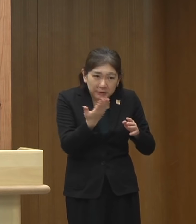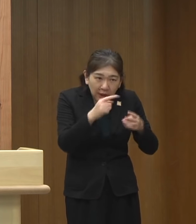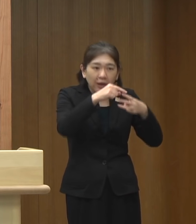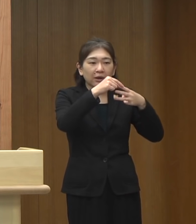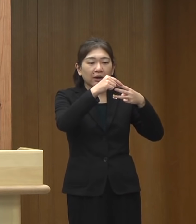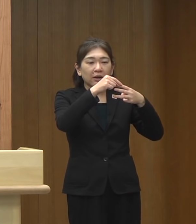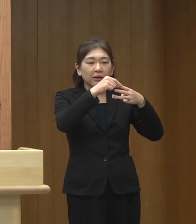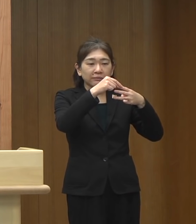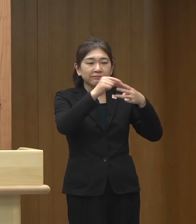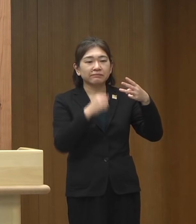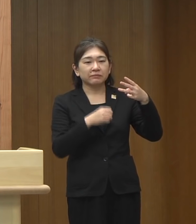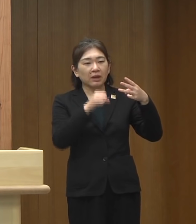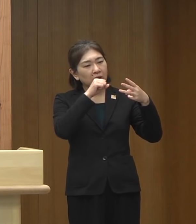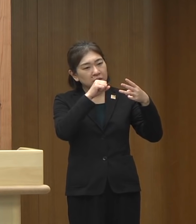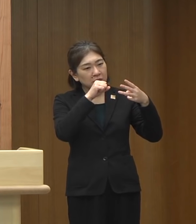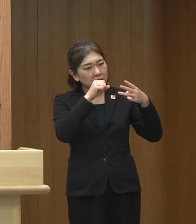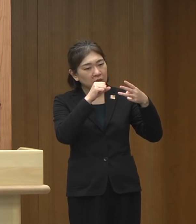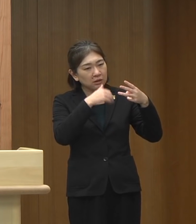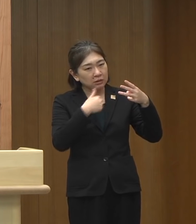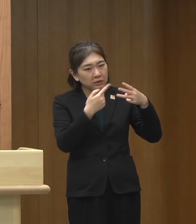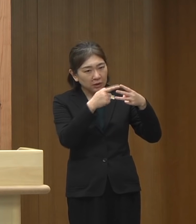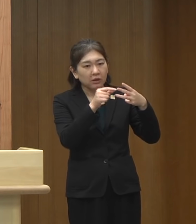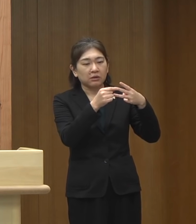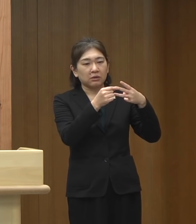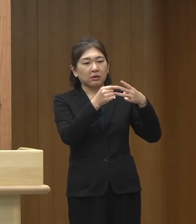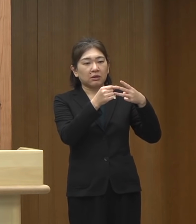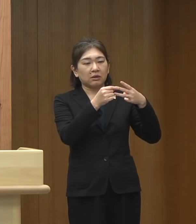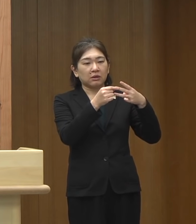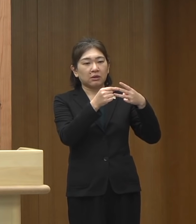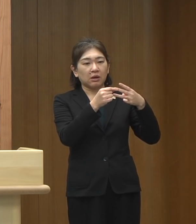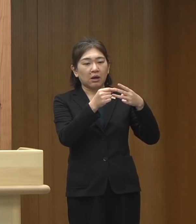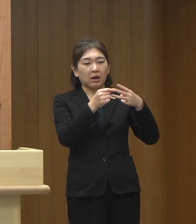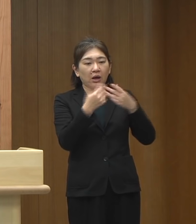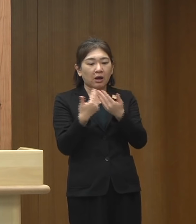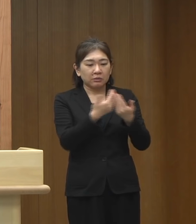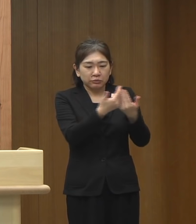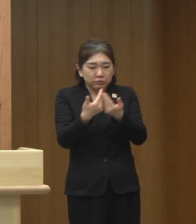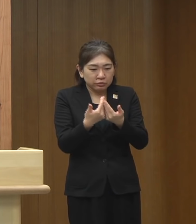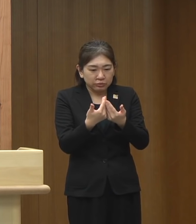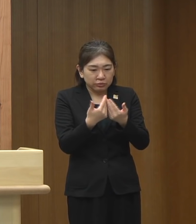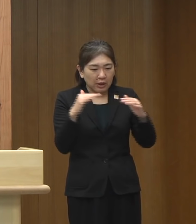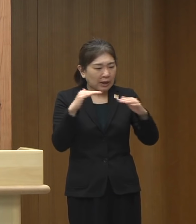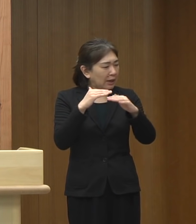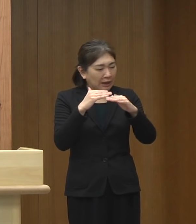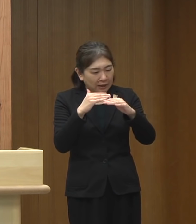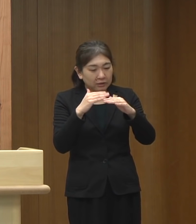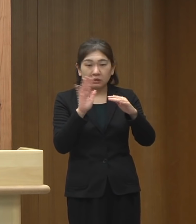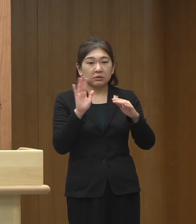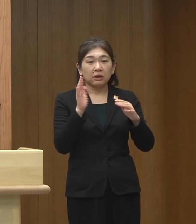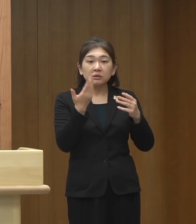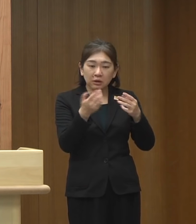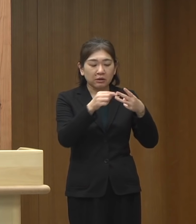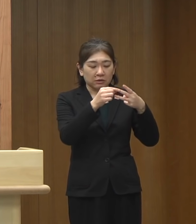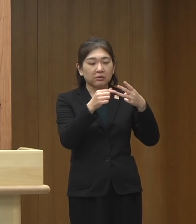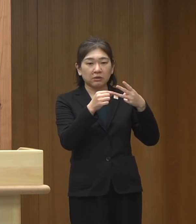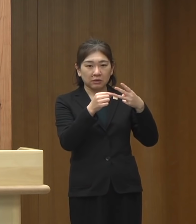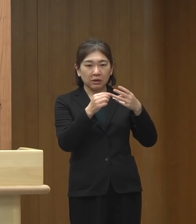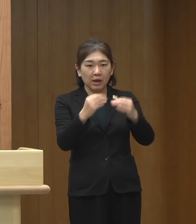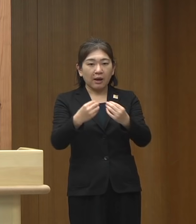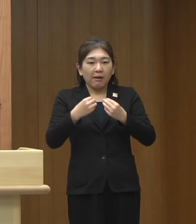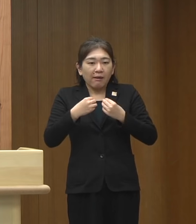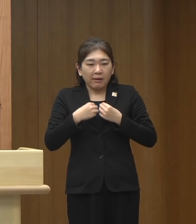気味ではありませんか、人が大勢集まり風通しの悪い場所ではありませんか、感染リスクを下げる方法はご